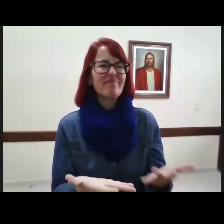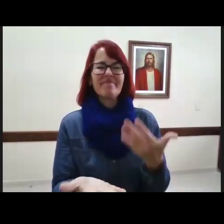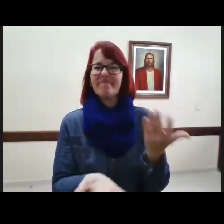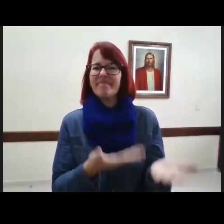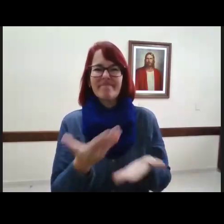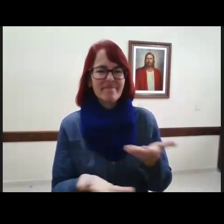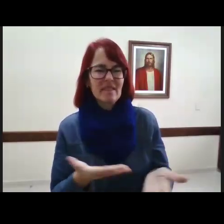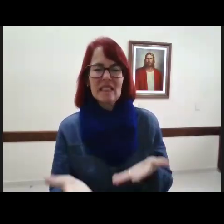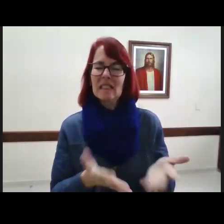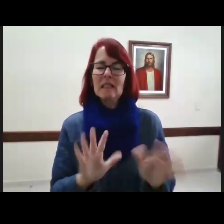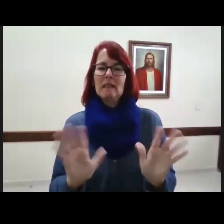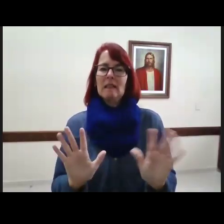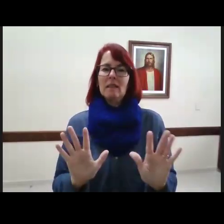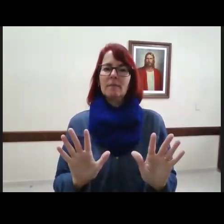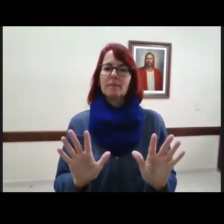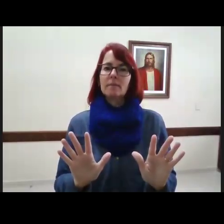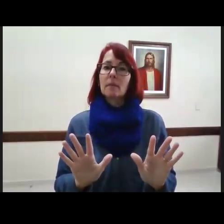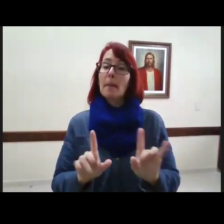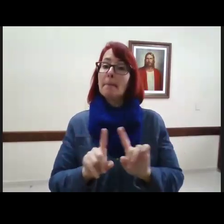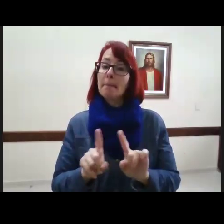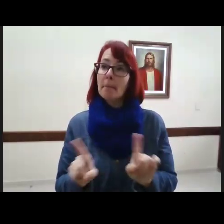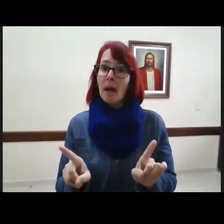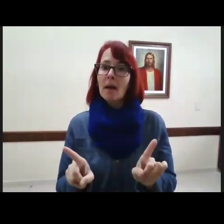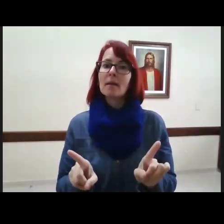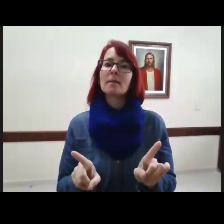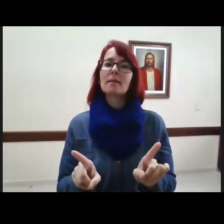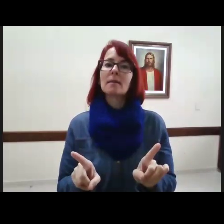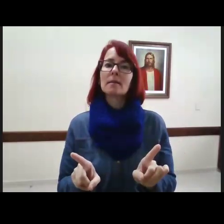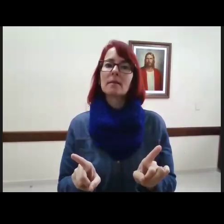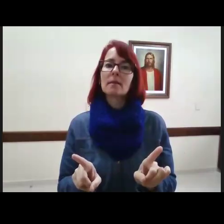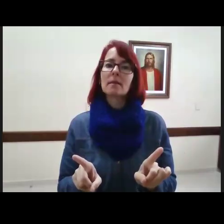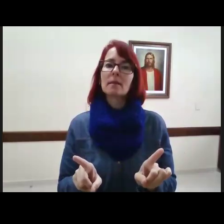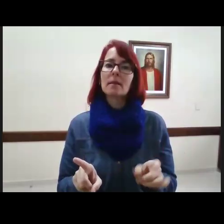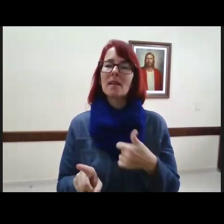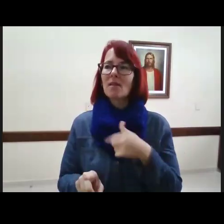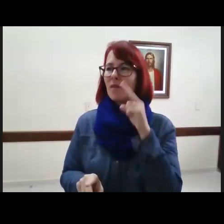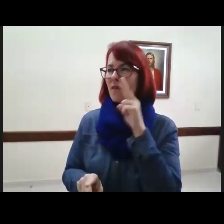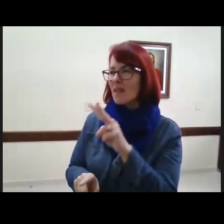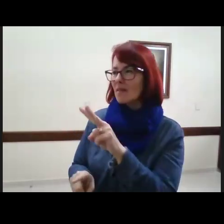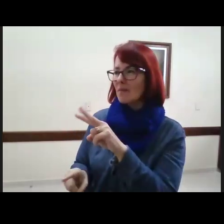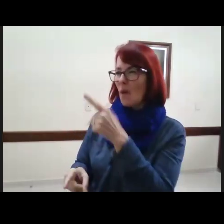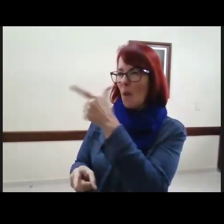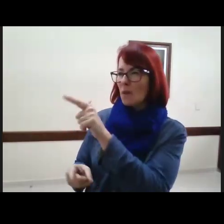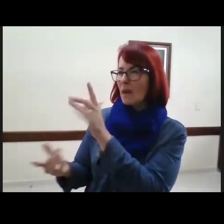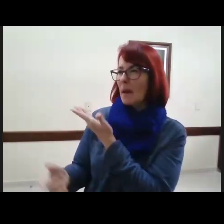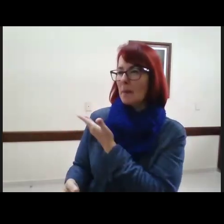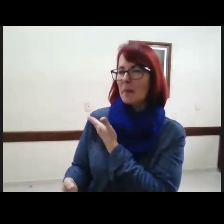batem e ao mesmo tempo eu tenho trocado algumas amizades que eu tinha. E aí eu tenho